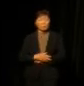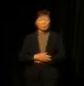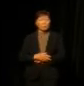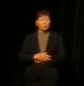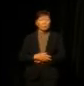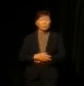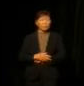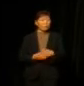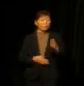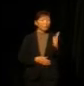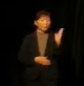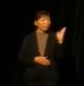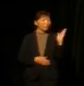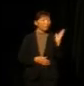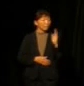これプロフィールです。